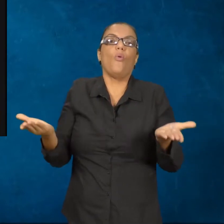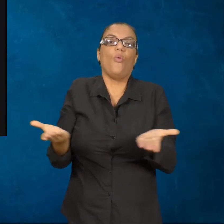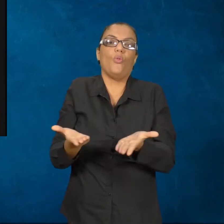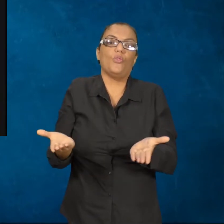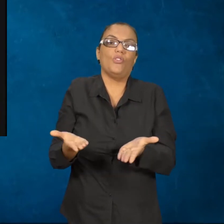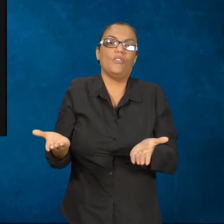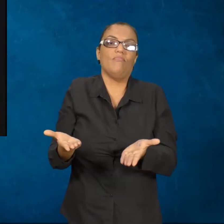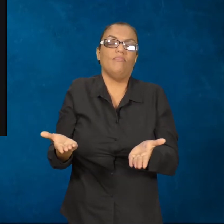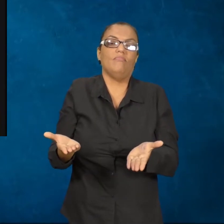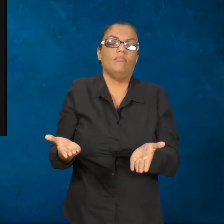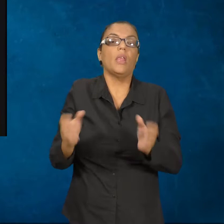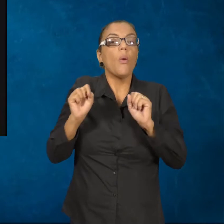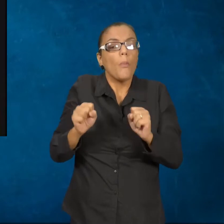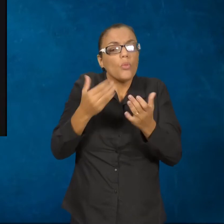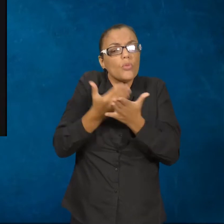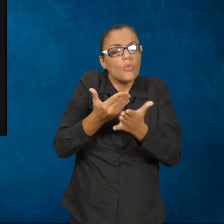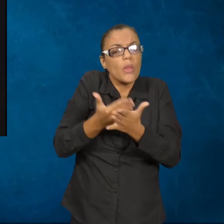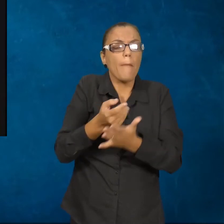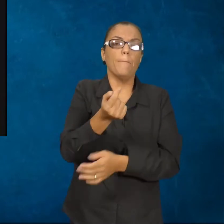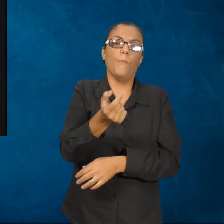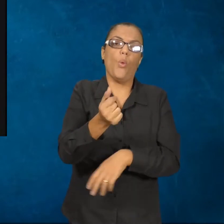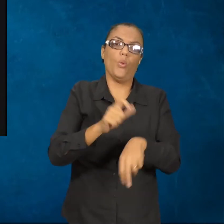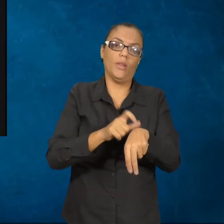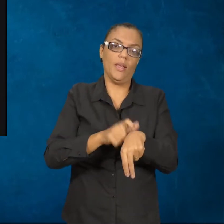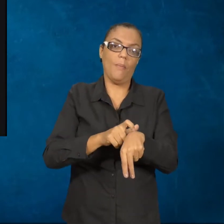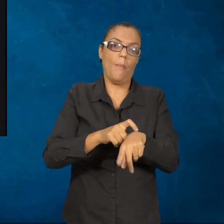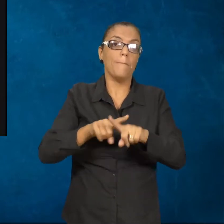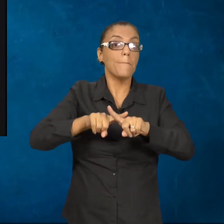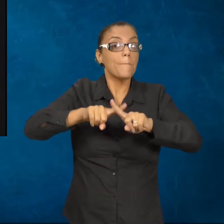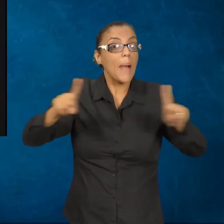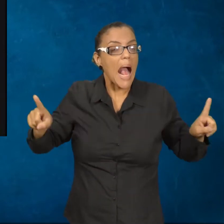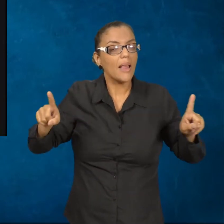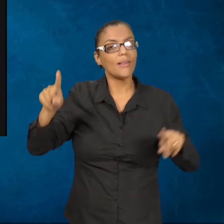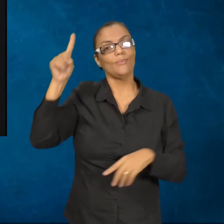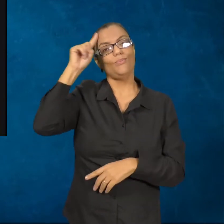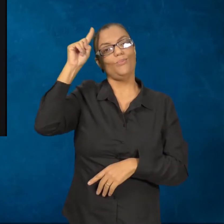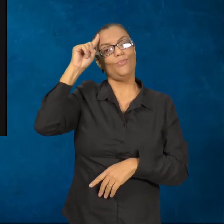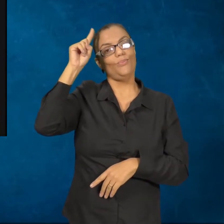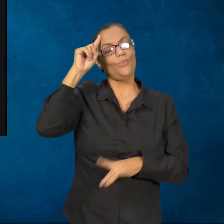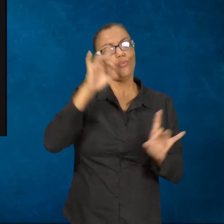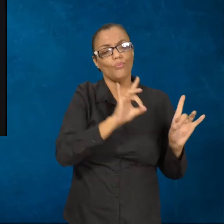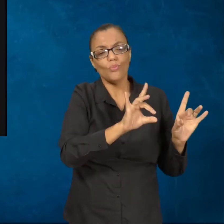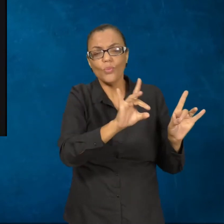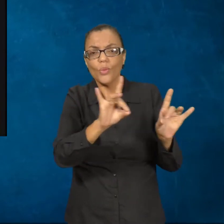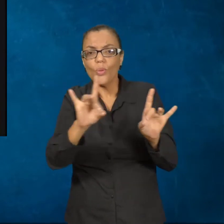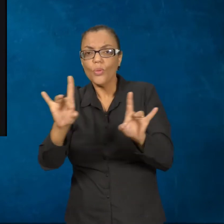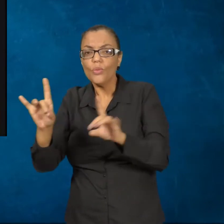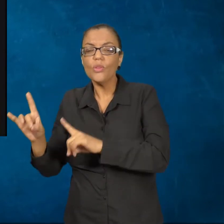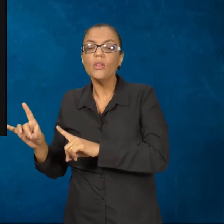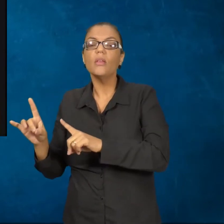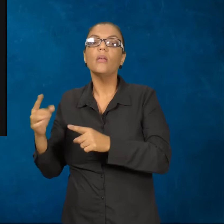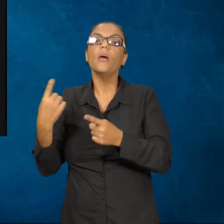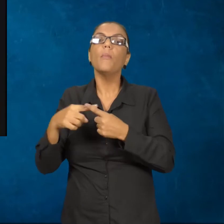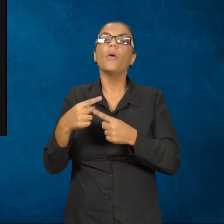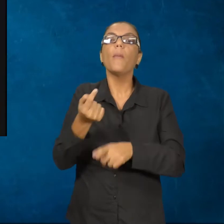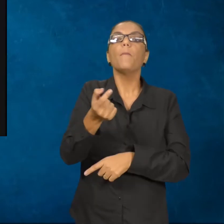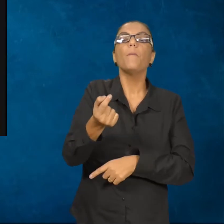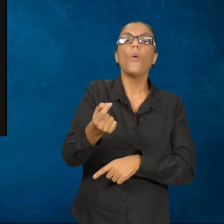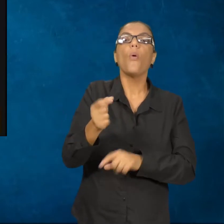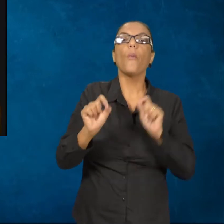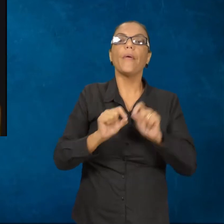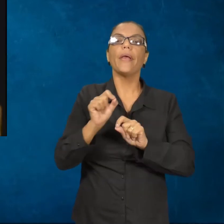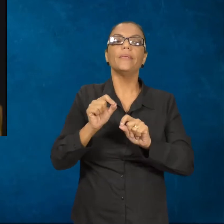pouco, mas todo dia. Pouco. Pouco. Porque esse pouco o que é? Matéria de